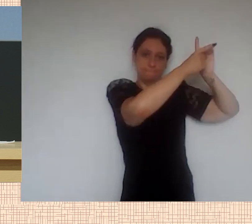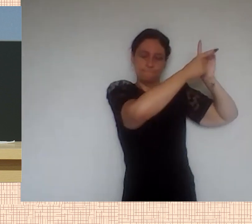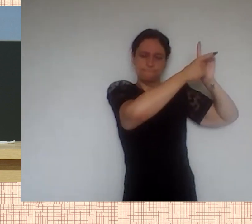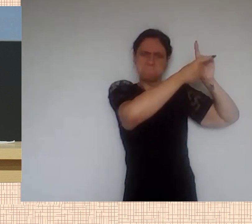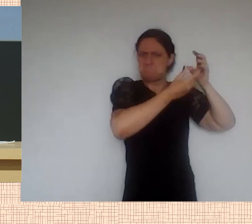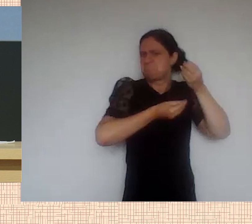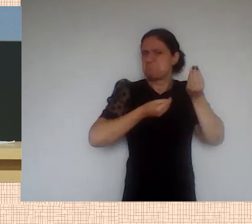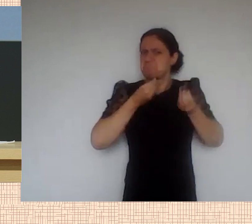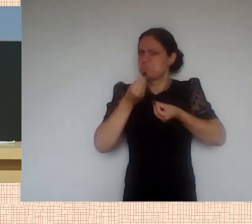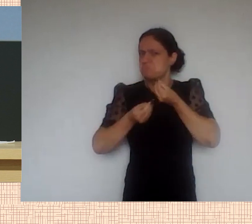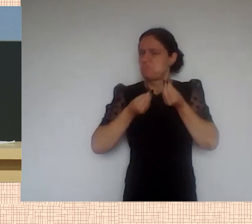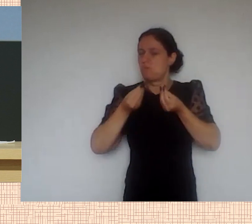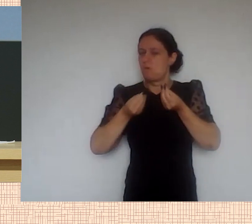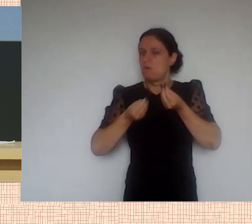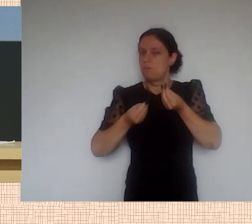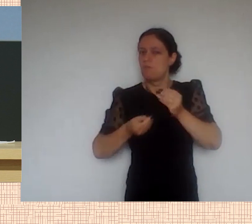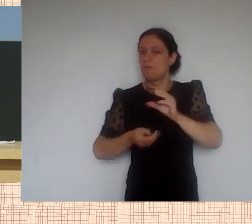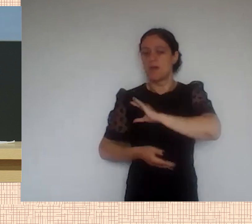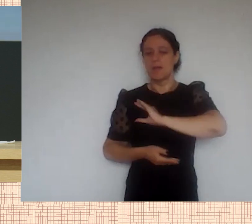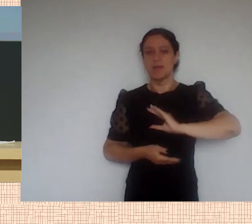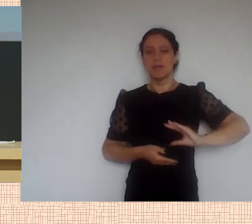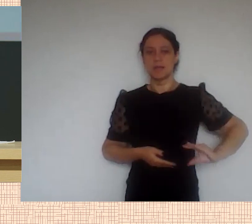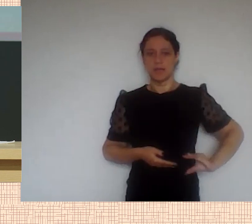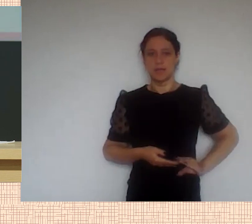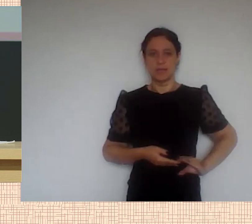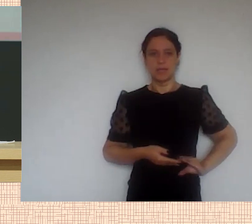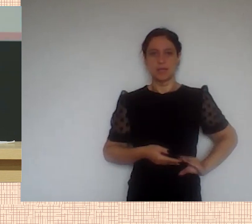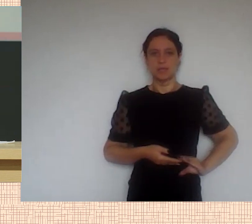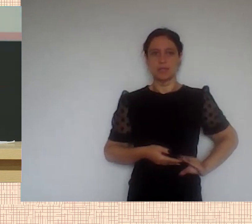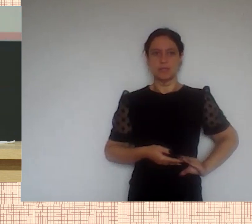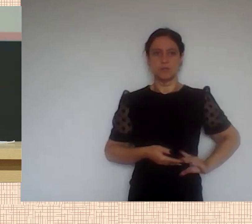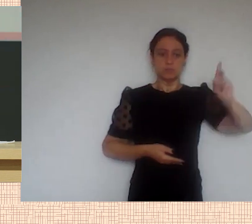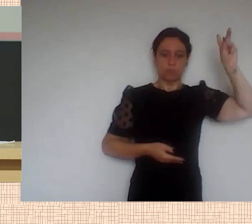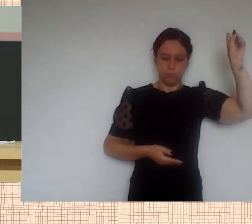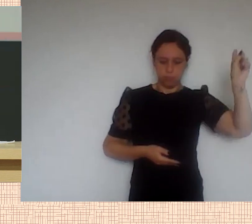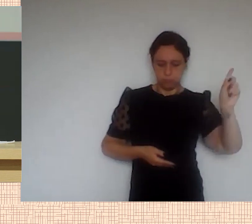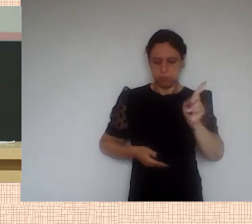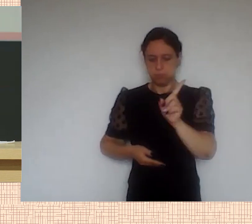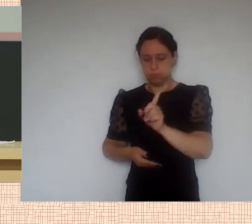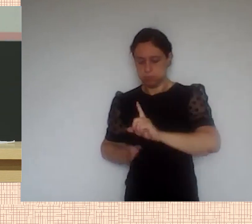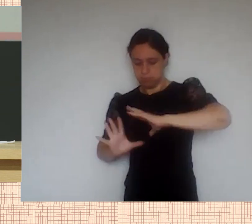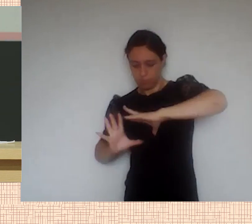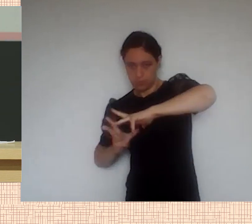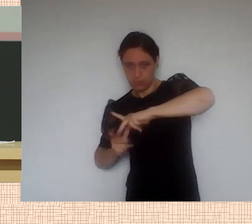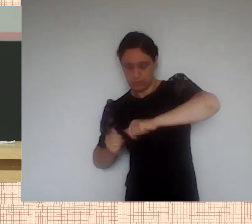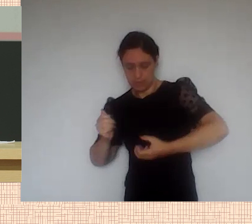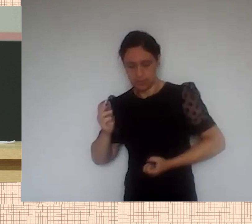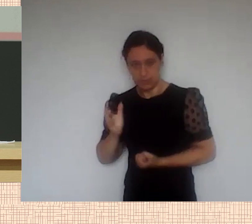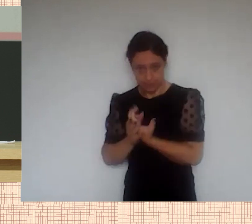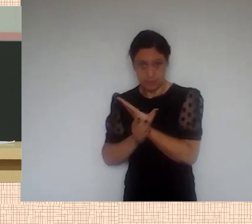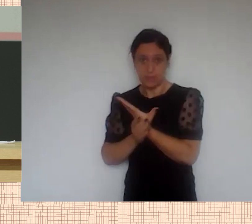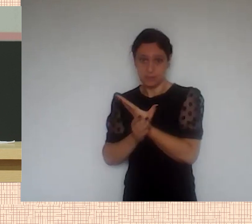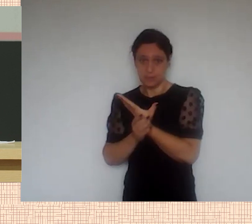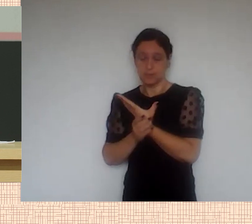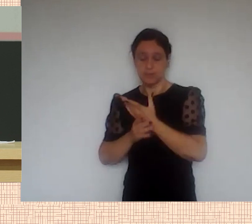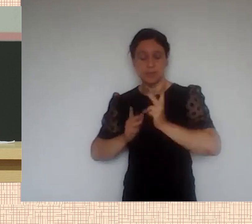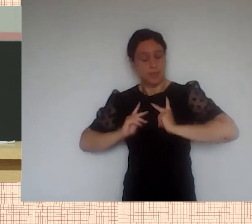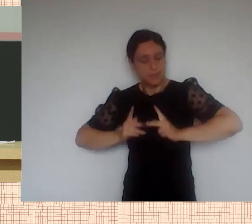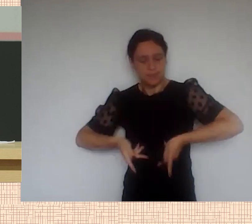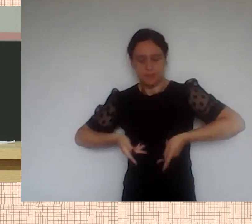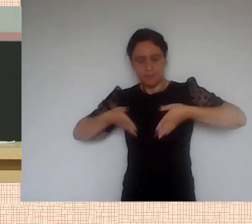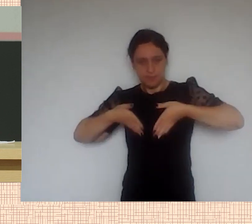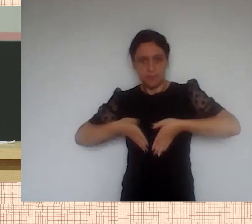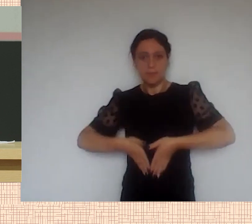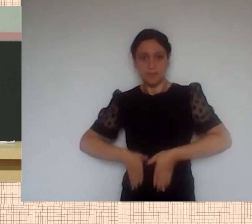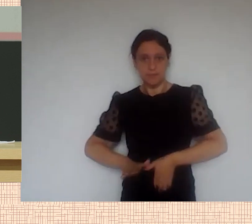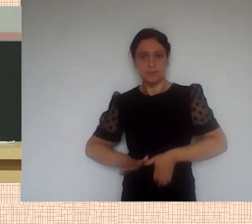Como foi isso? Cristo veio, viveu aqui como um homem, morreu na cruz para a nossa redenção, e